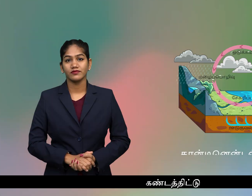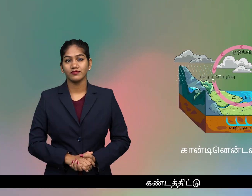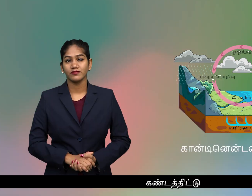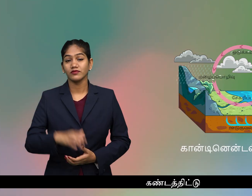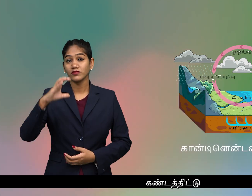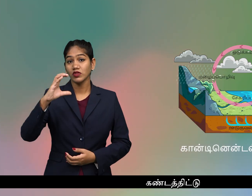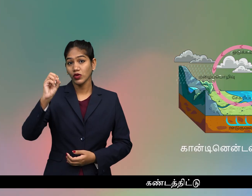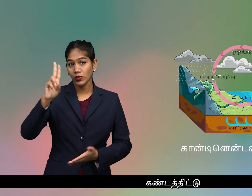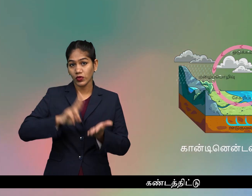கண்டத்திட்டு,